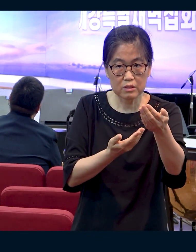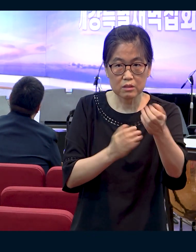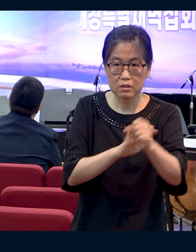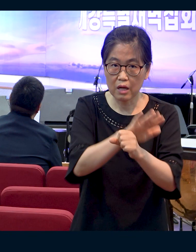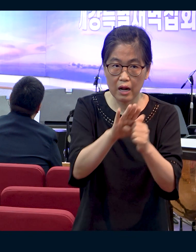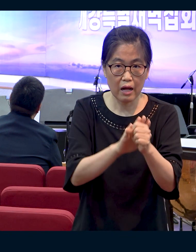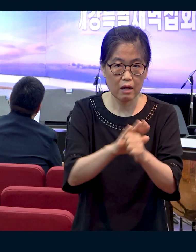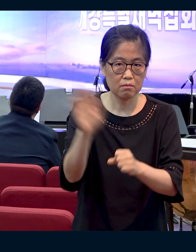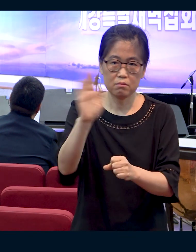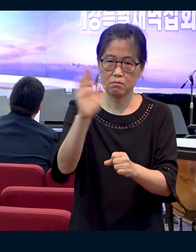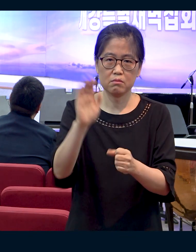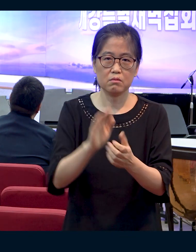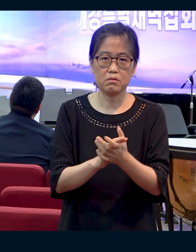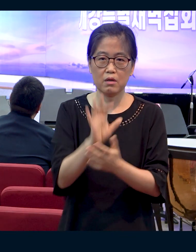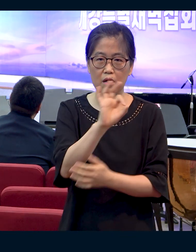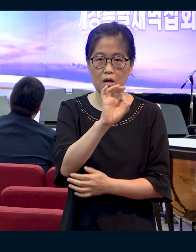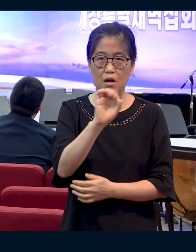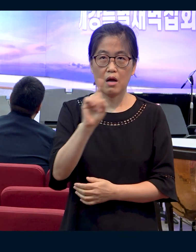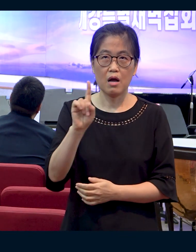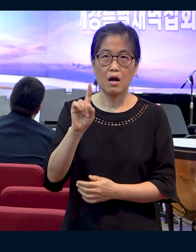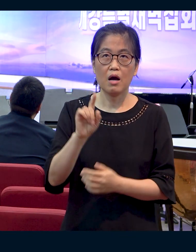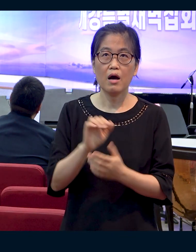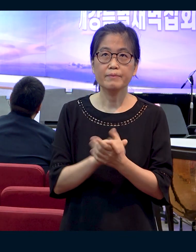일방적으로 결단한 그런 사랑이에요.